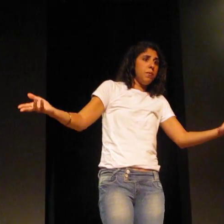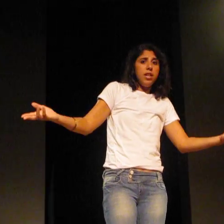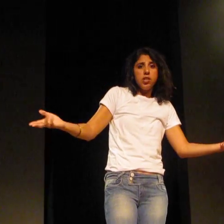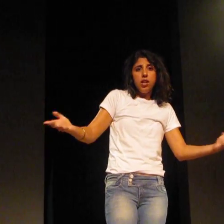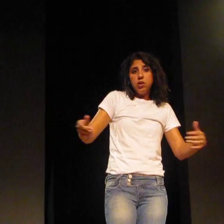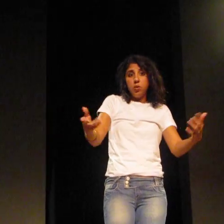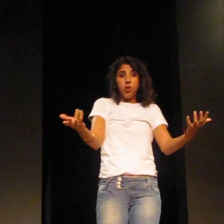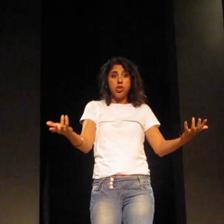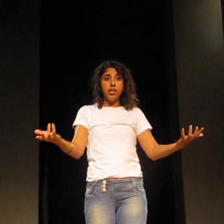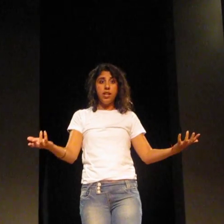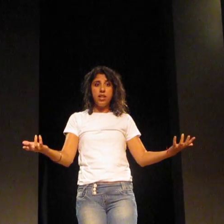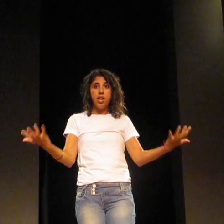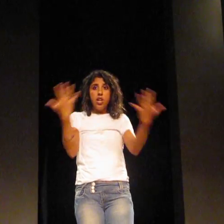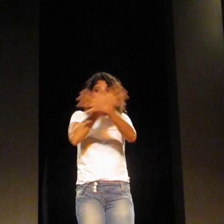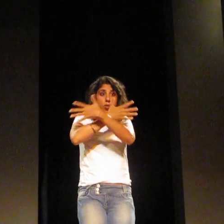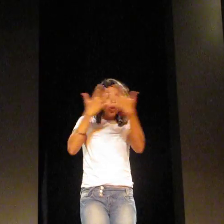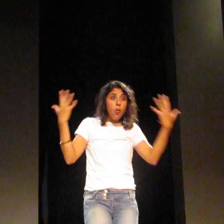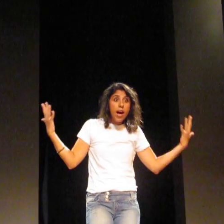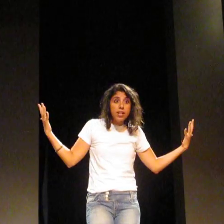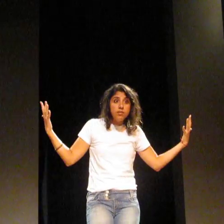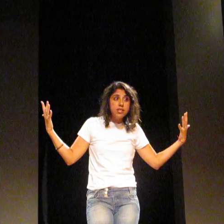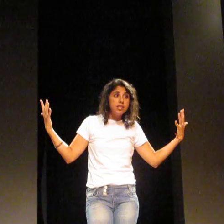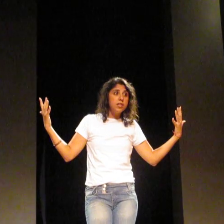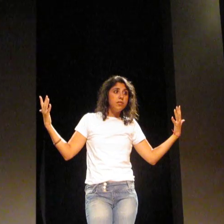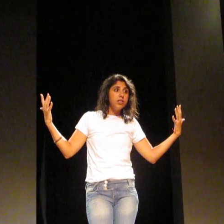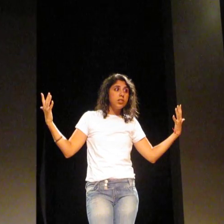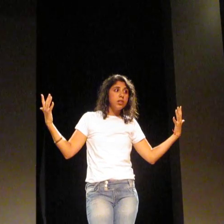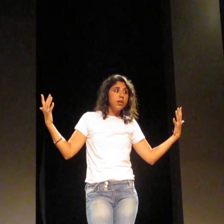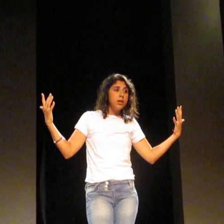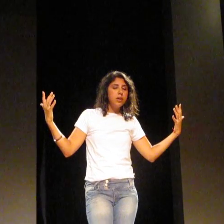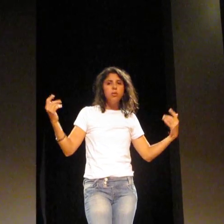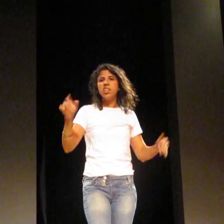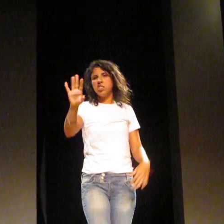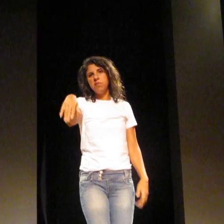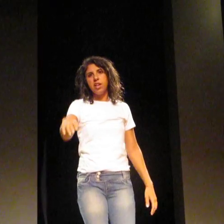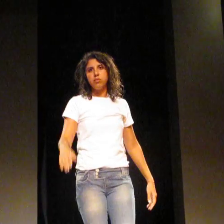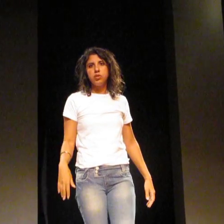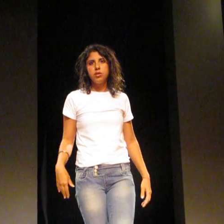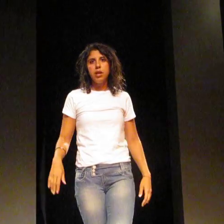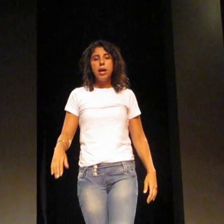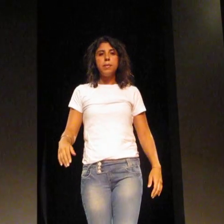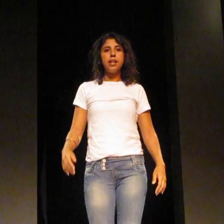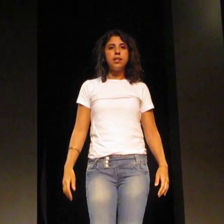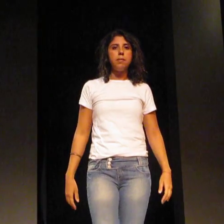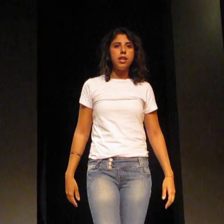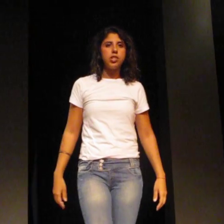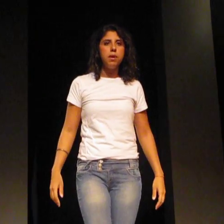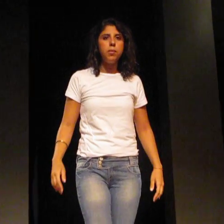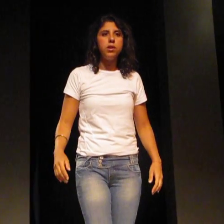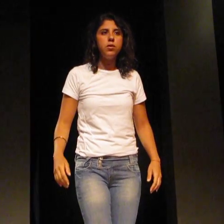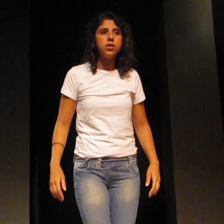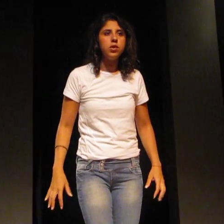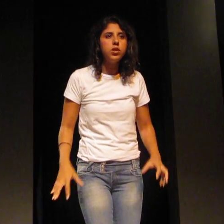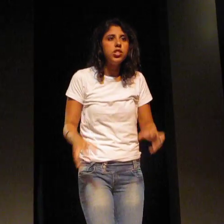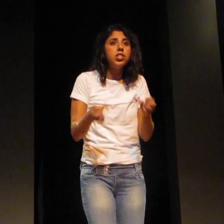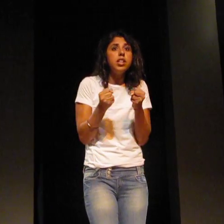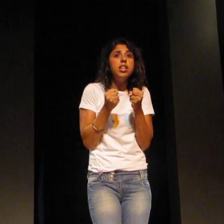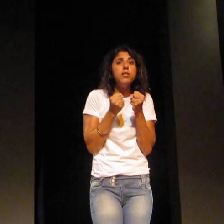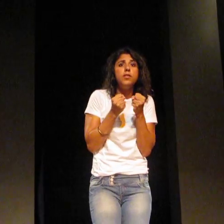simplesmente não gostar dele e continuar invisíveis. O que age menos. Mas elas também poderiam fazer coisas terríveis